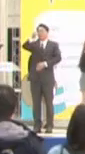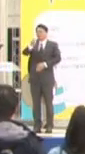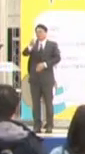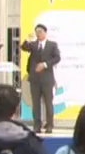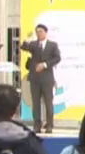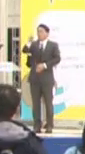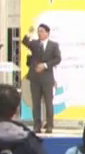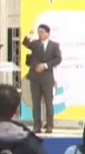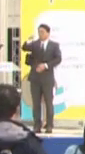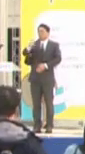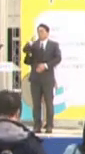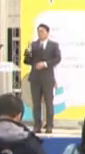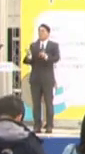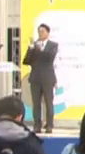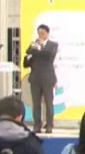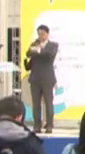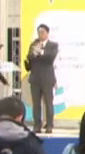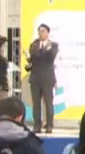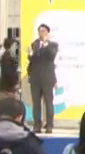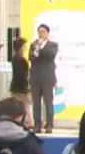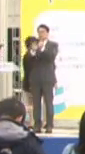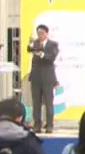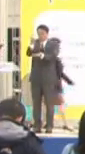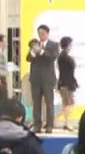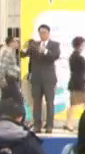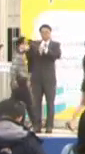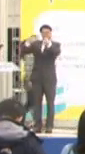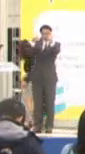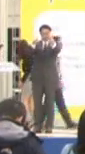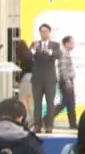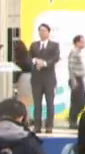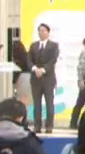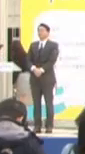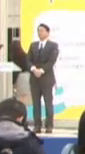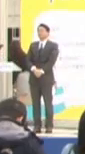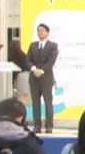대신해서 이홍근 부의장님께서 해주시겠습니다.